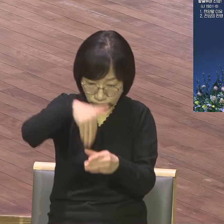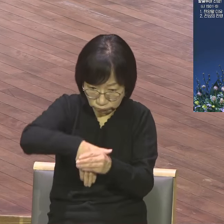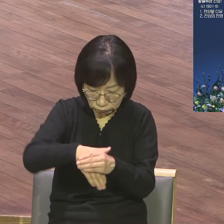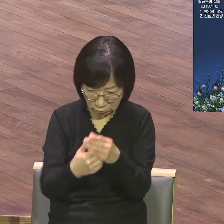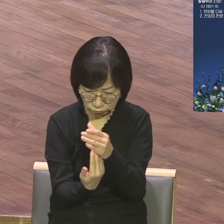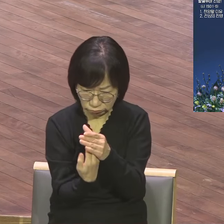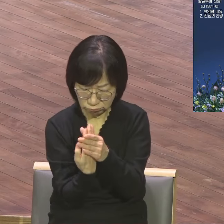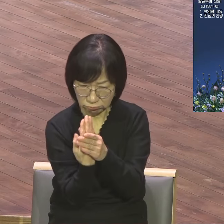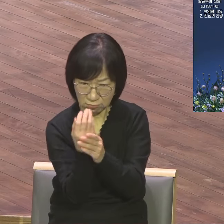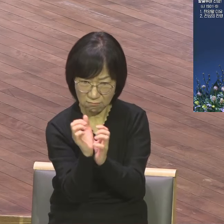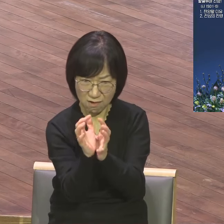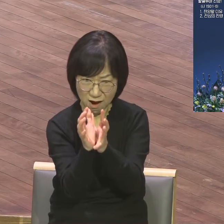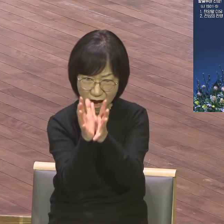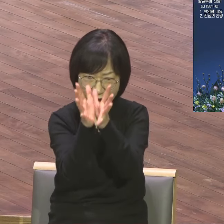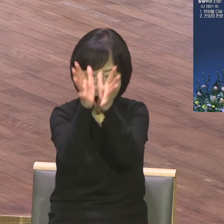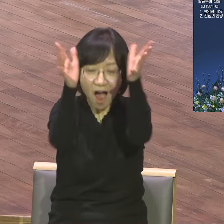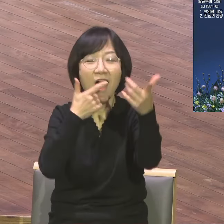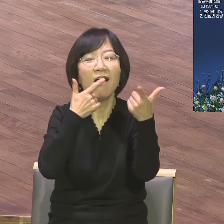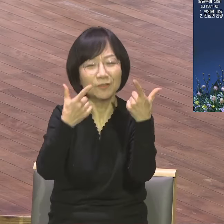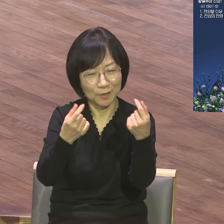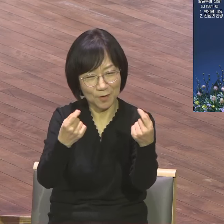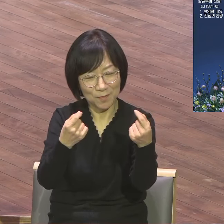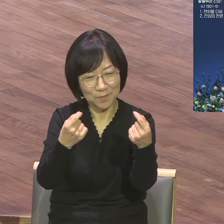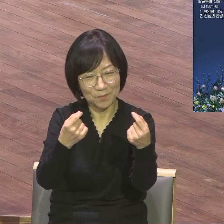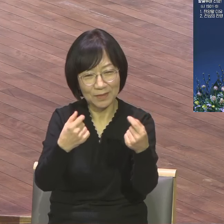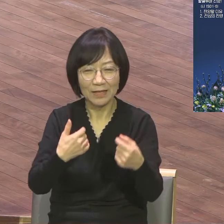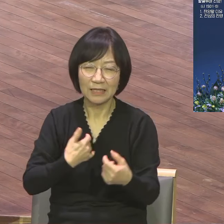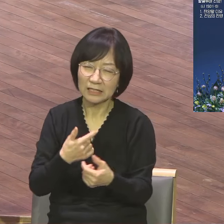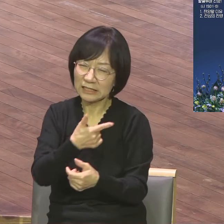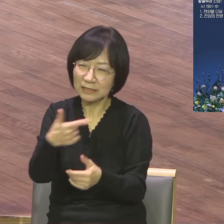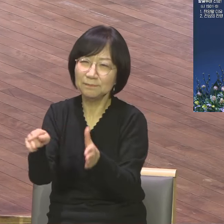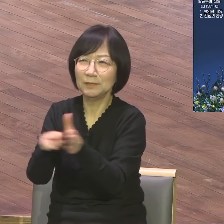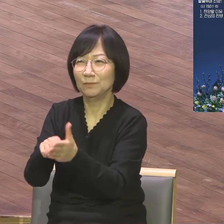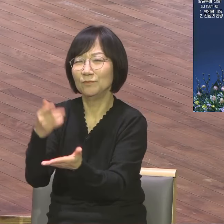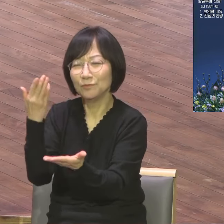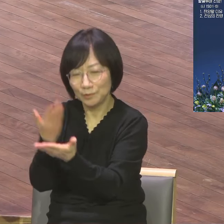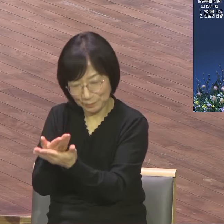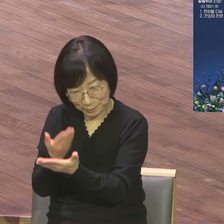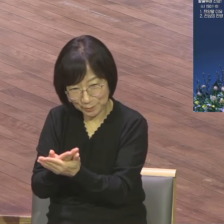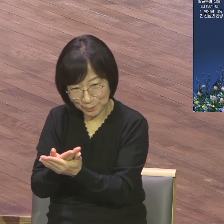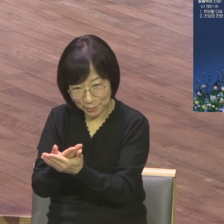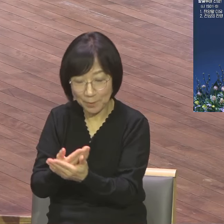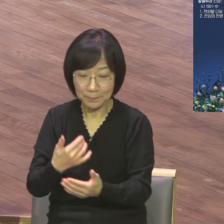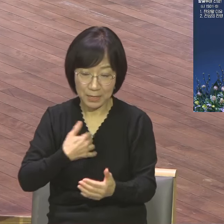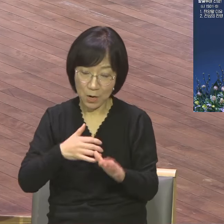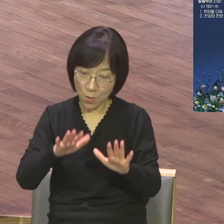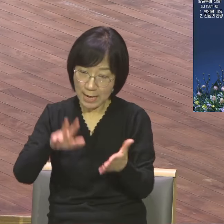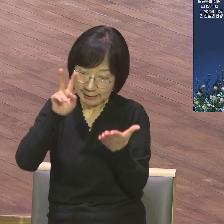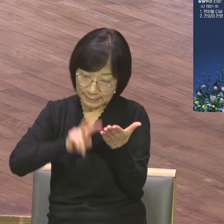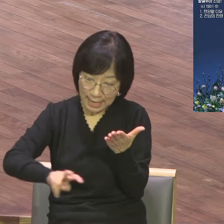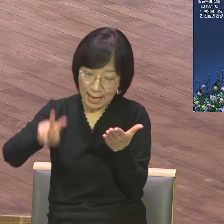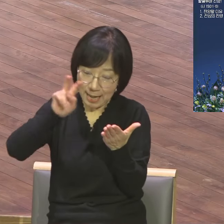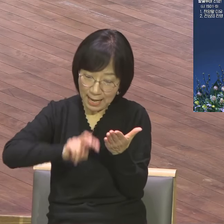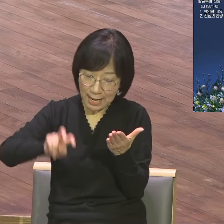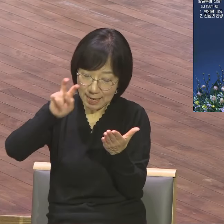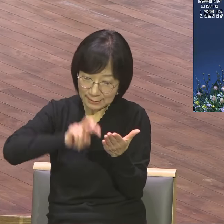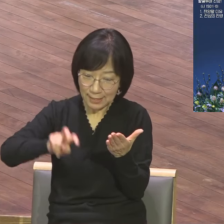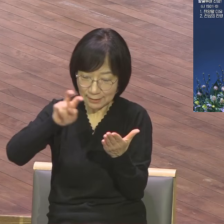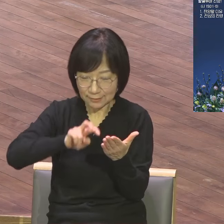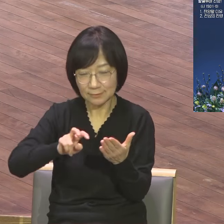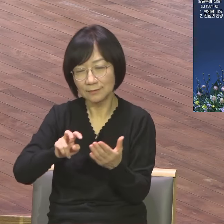하나님께 세임 받을 수 있다는 잘할 수 있다는 세임 받을 수 있다는 이런 믿음 가지고 하나님 내가 오늘부터 찬양할 이유를 받게